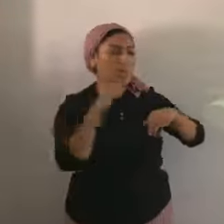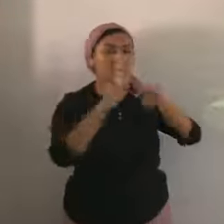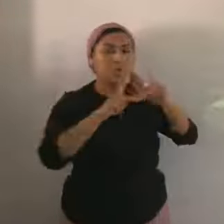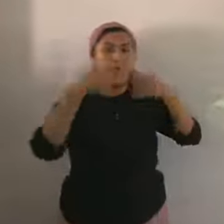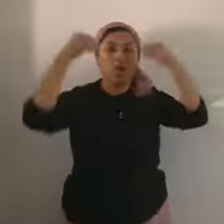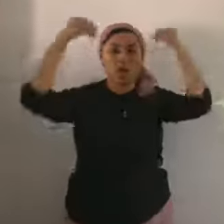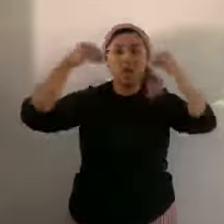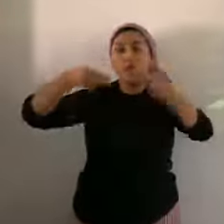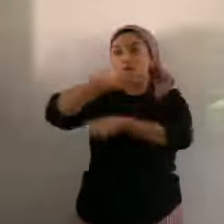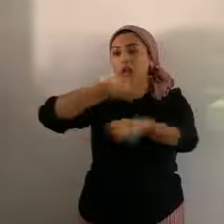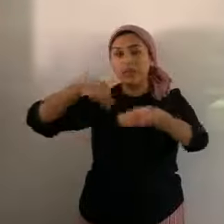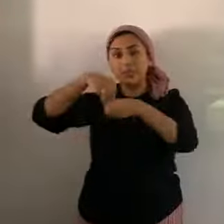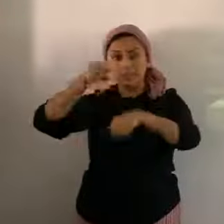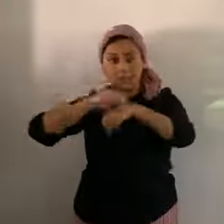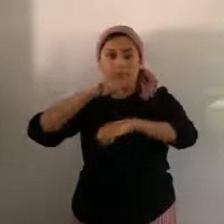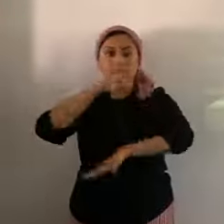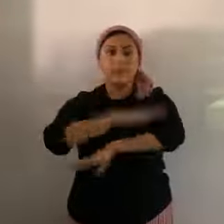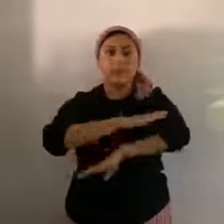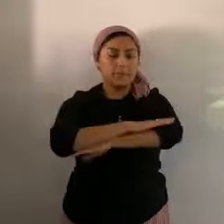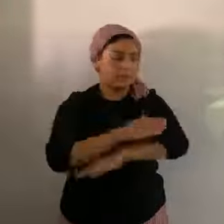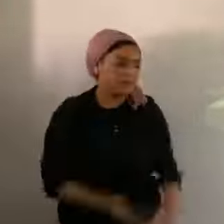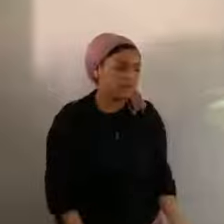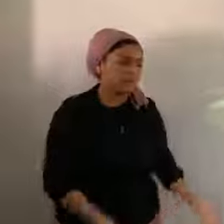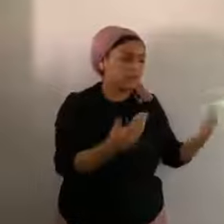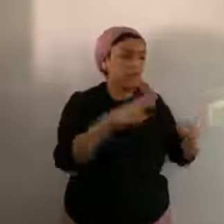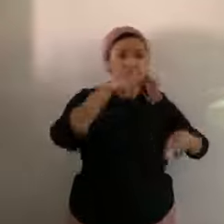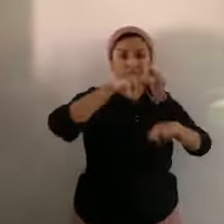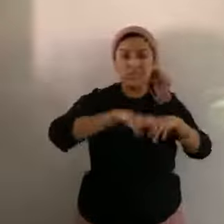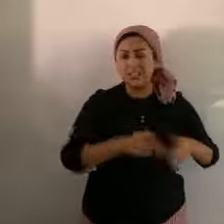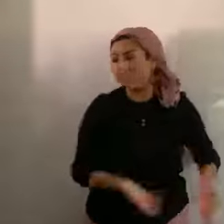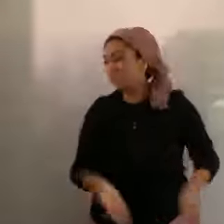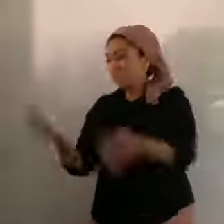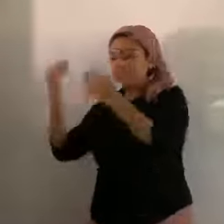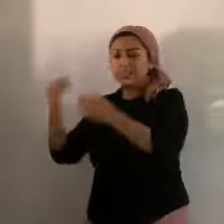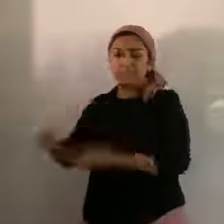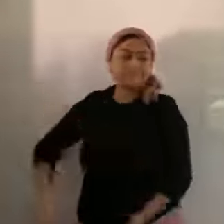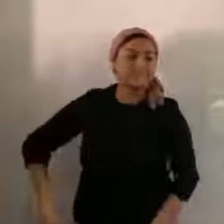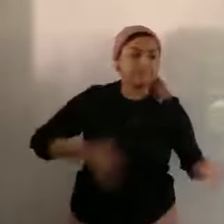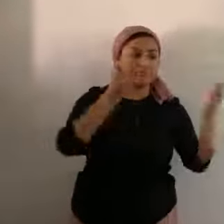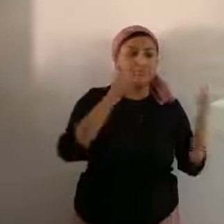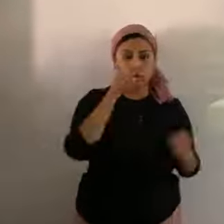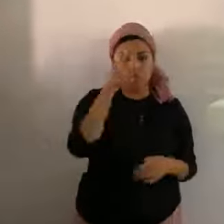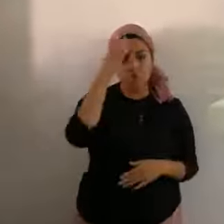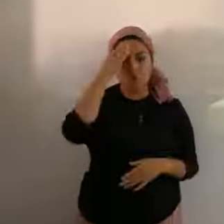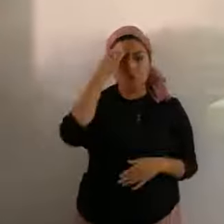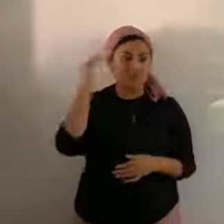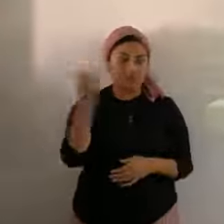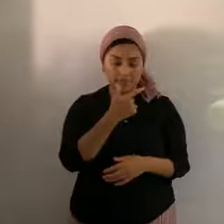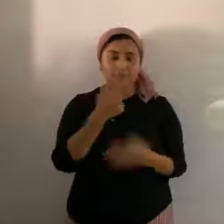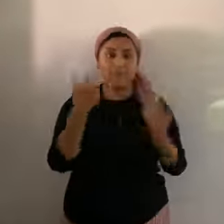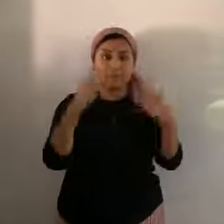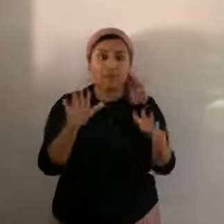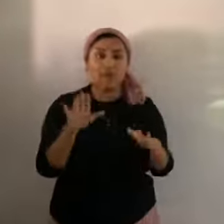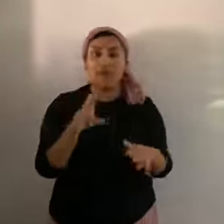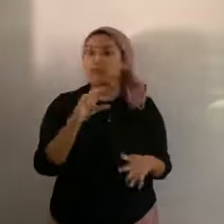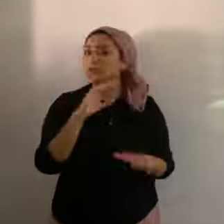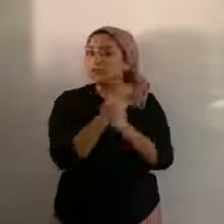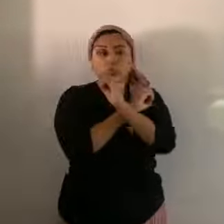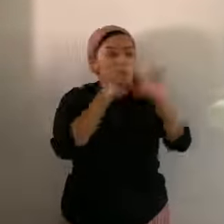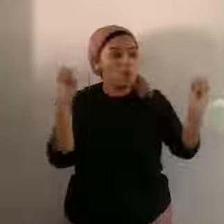el templo, y volcó las mesas de los cambistas y las sillas de los que vendían palomas. Bueno, tú ya sabes todo esto. Y no consentía que